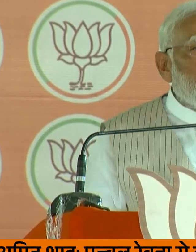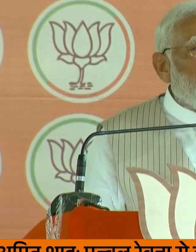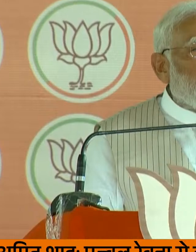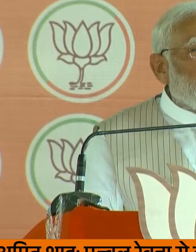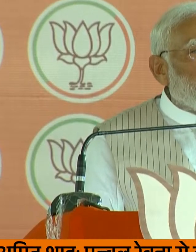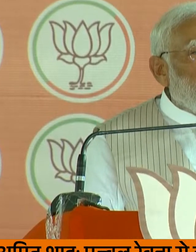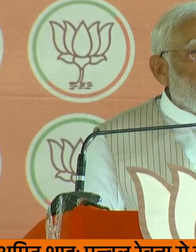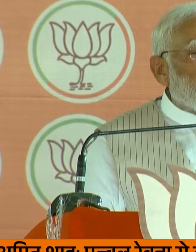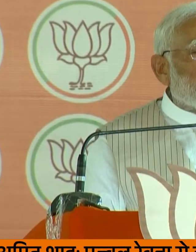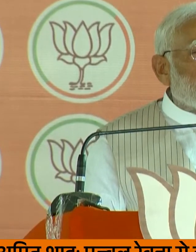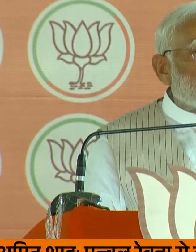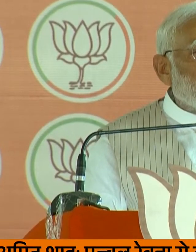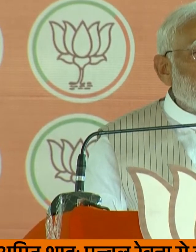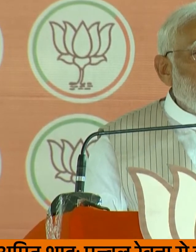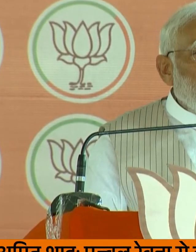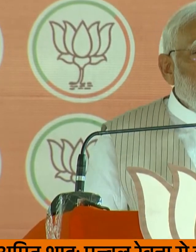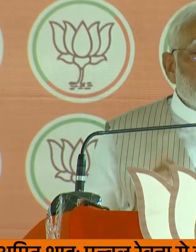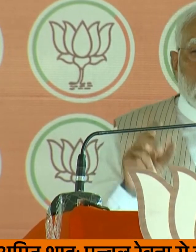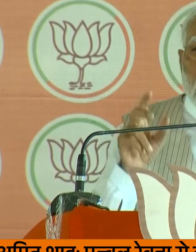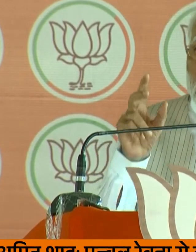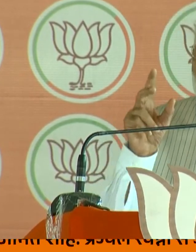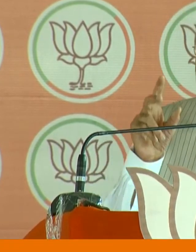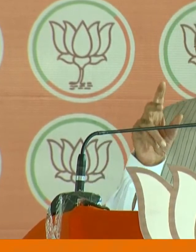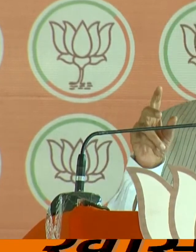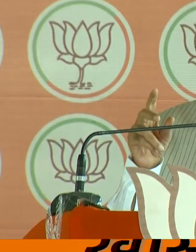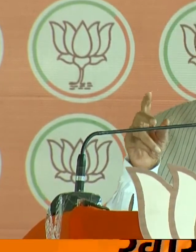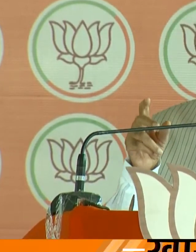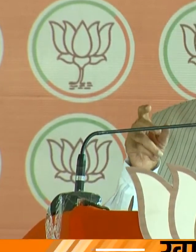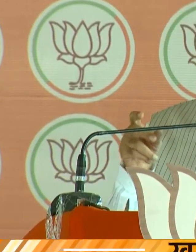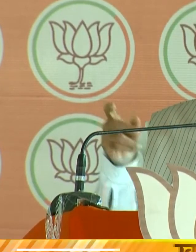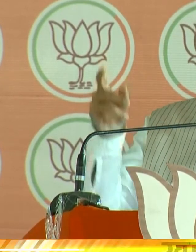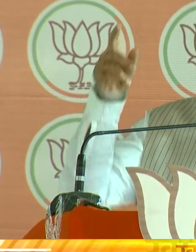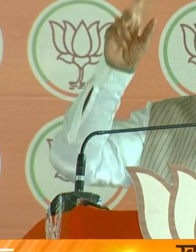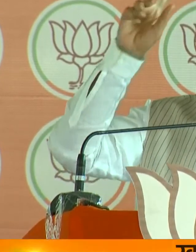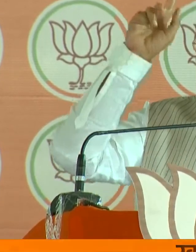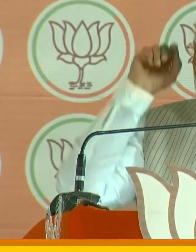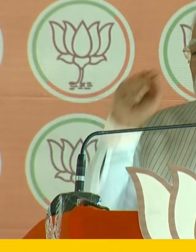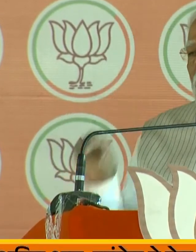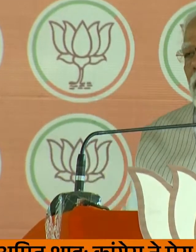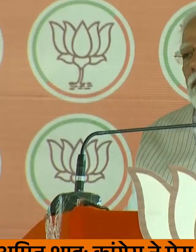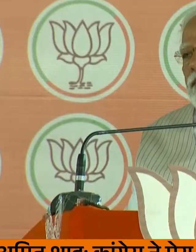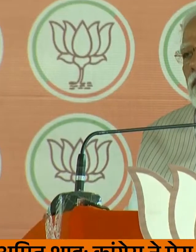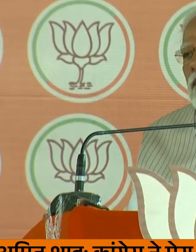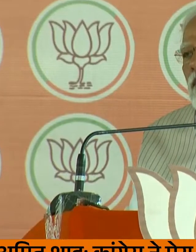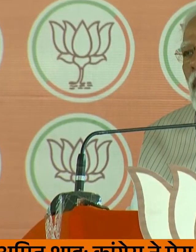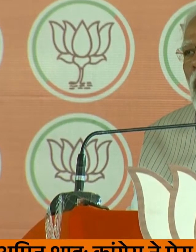सरकार बनने के बाद इसकी जांच करने की बातें कर रही थी,